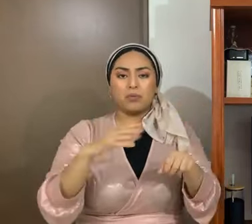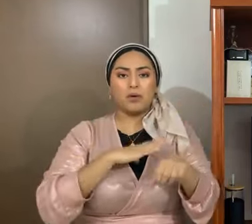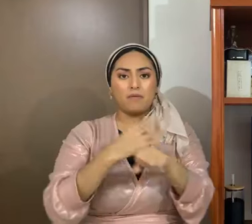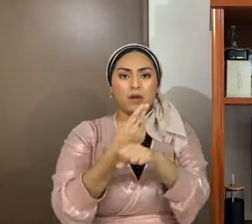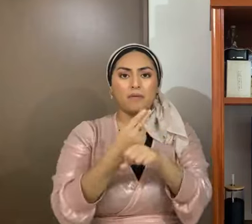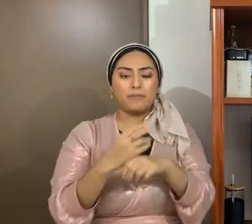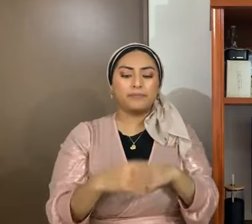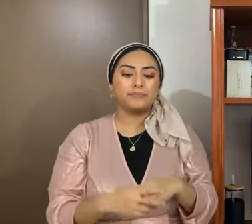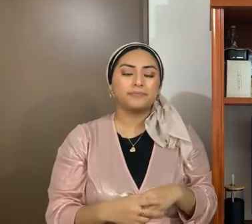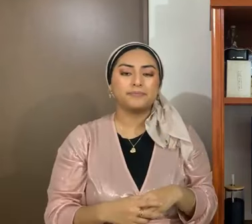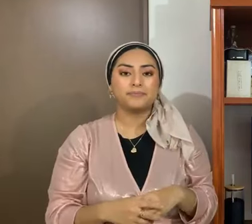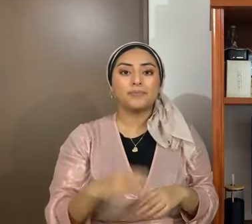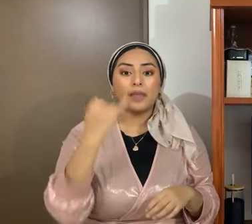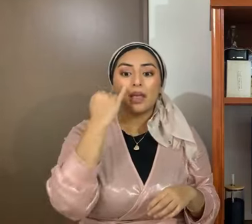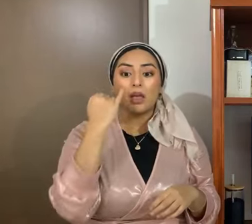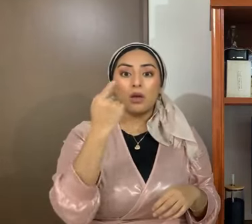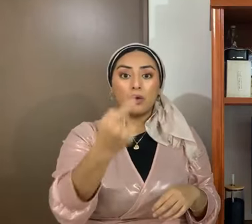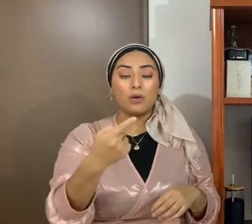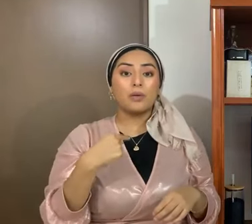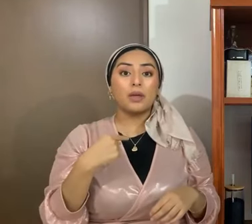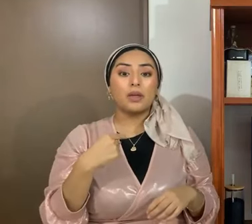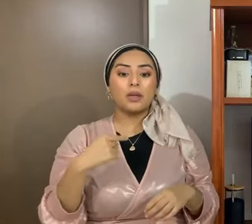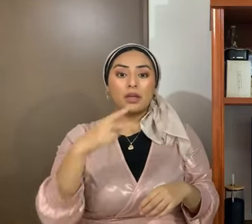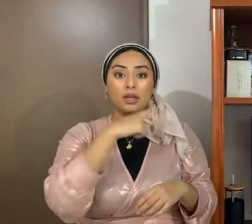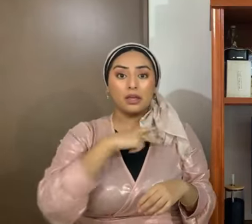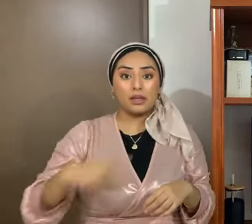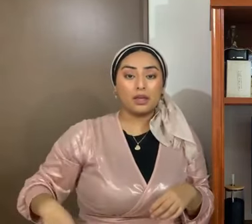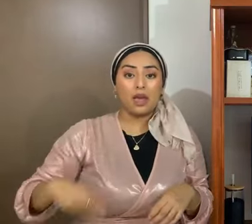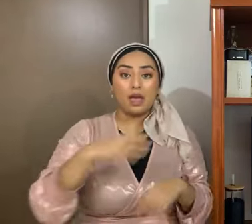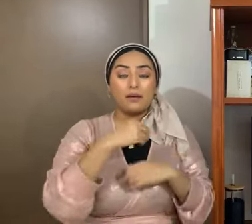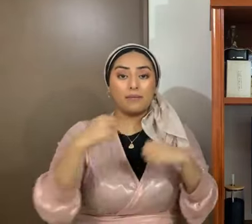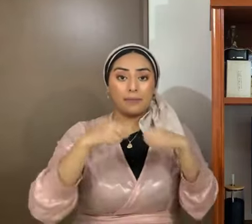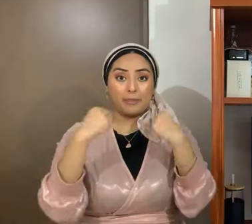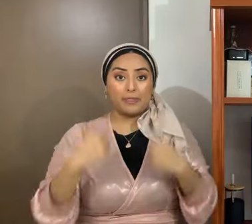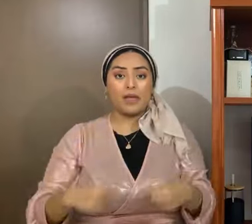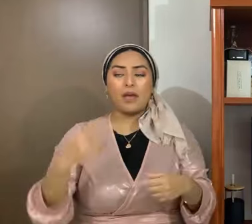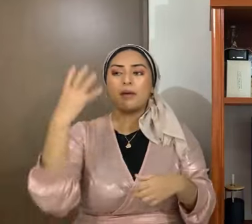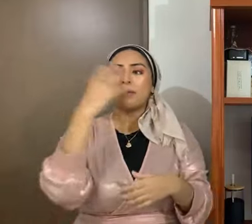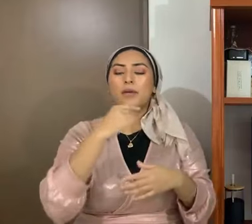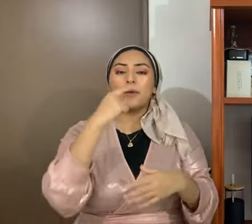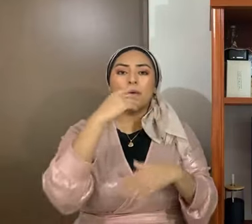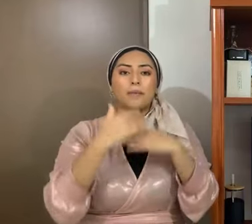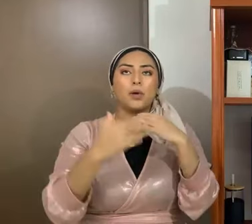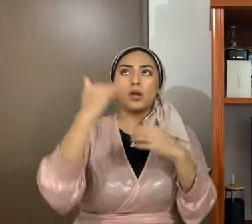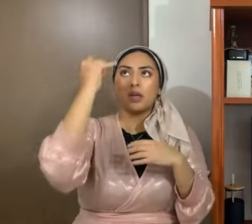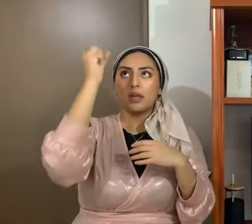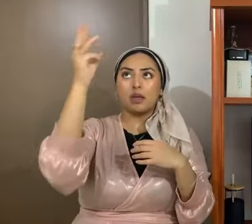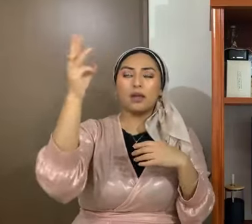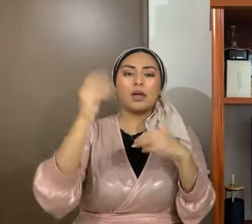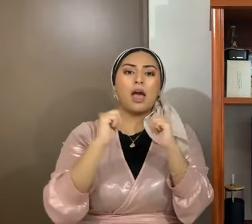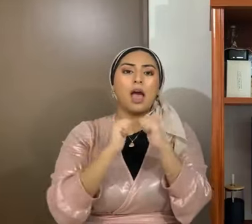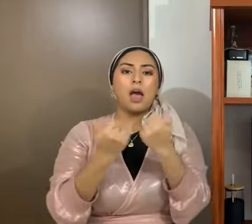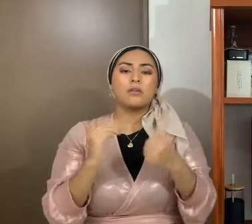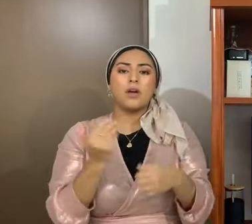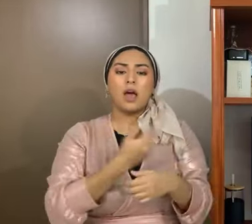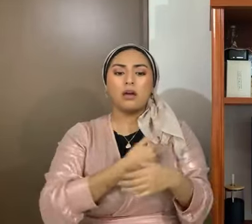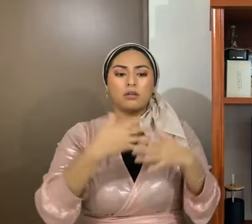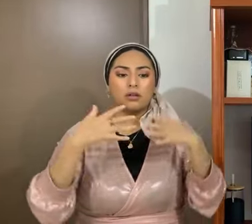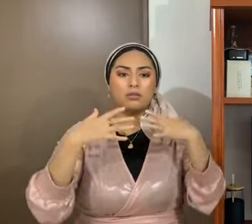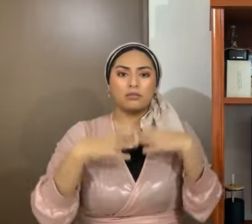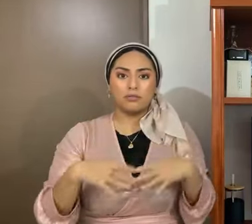Ahora, dice, si nosotros somos reyes y Kohanim por la sangre preciosa de Yahshua HaMashiach, ¿cómo está nuestra